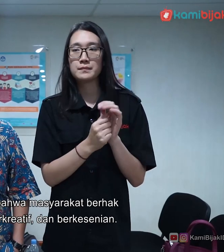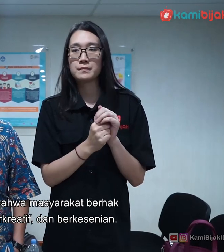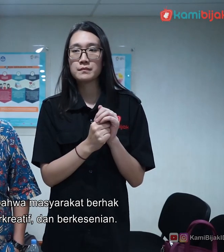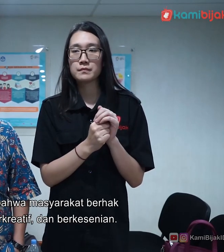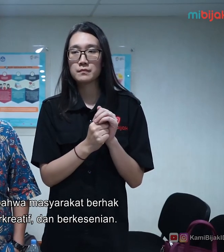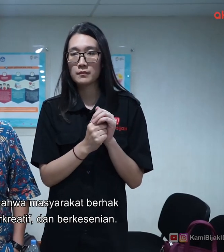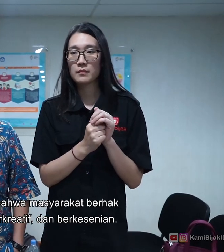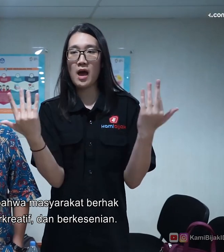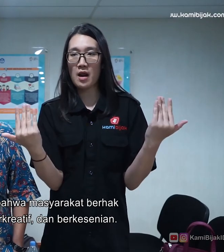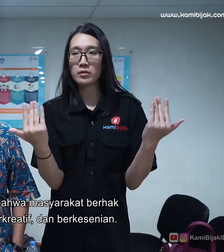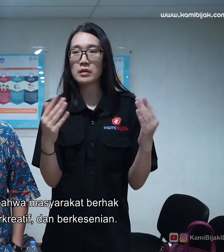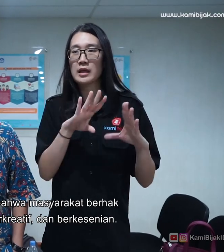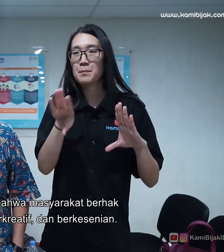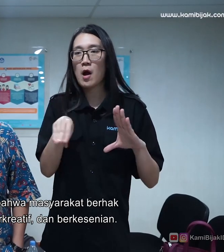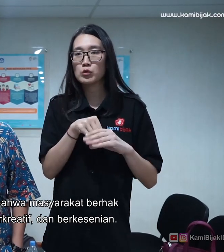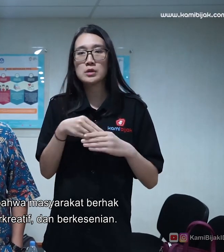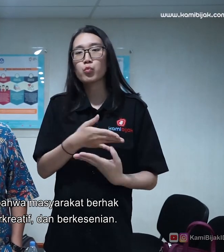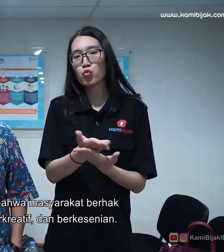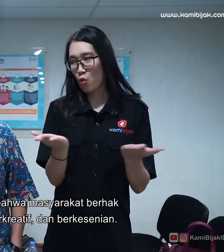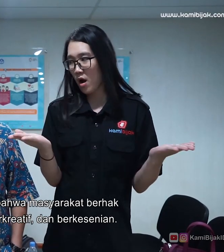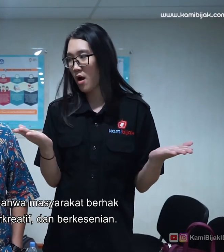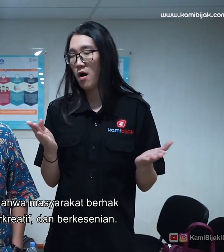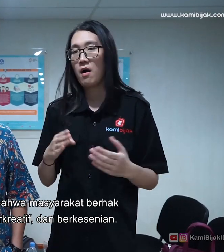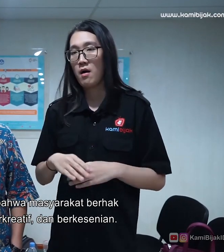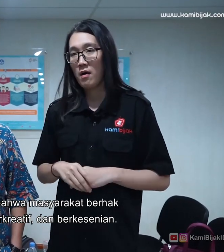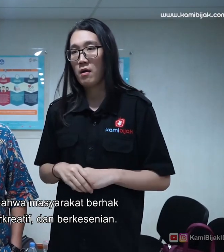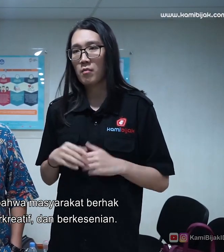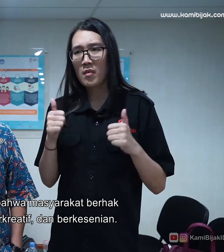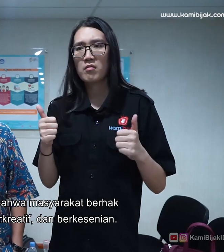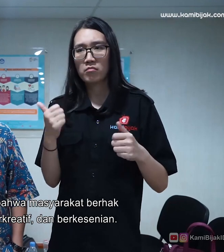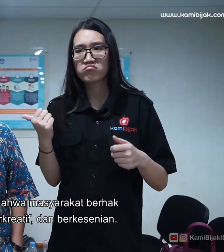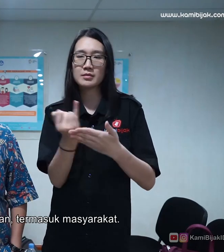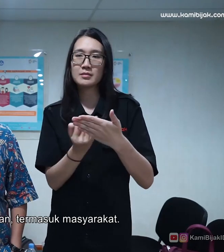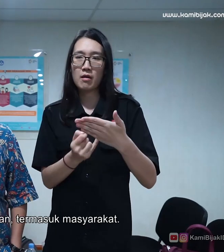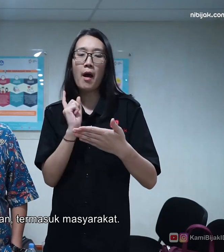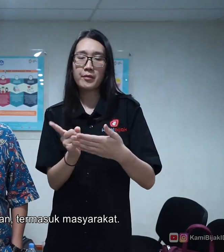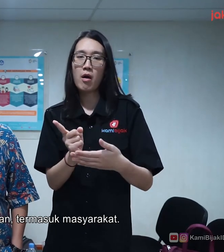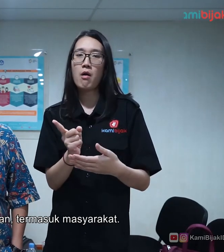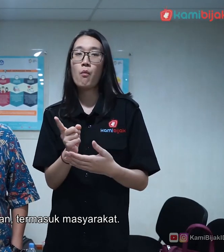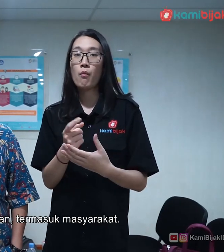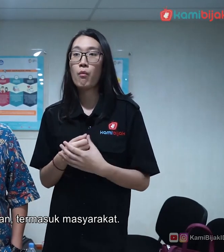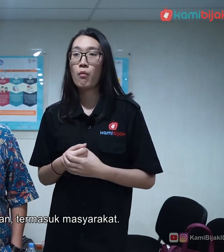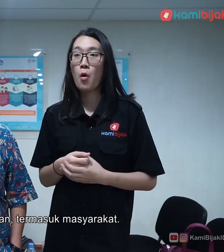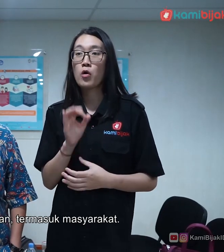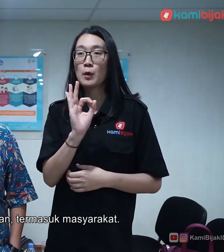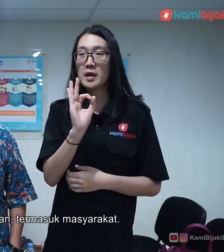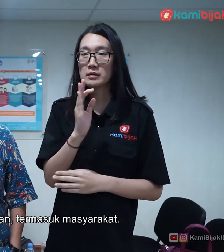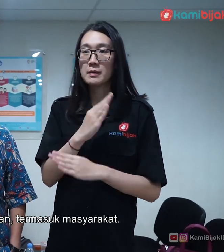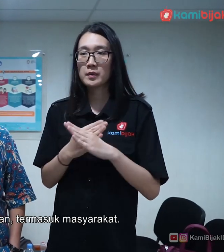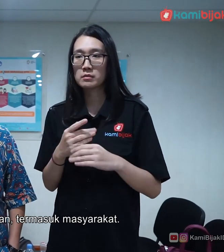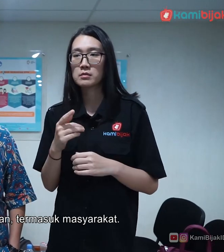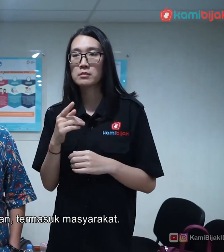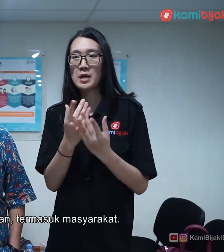peran serta masyarakat berhak berkarya, berkreatif, dan berkesenian. Disabilitas adalah